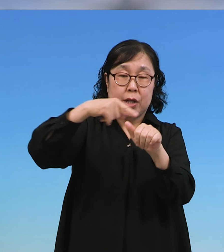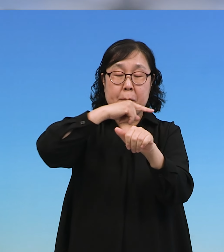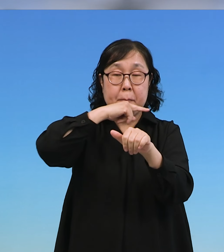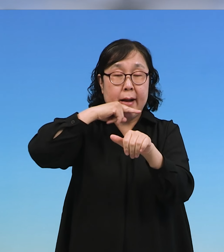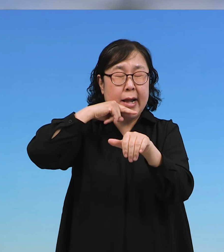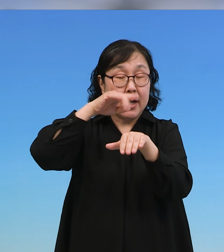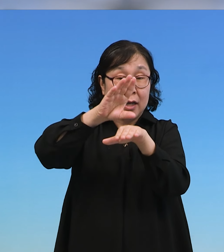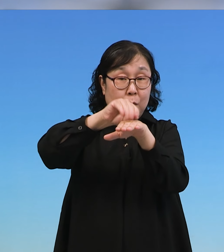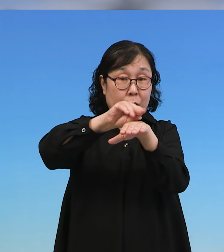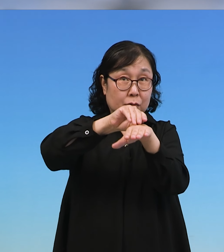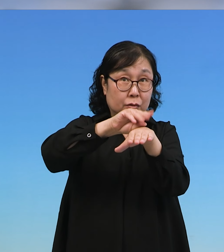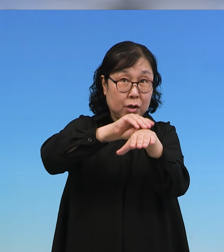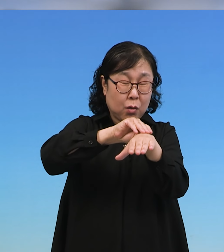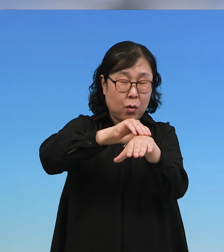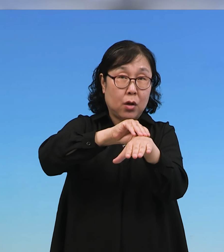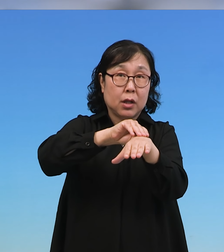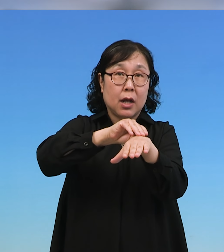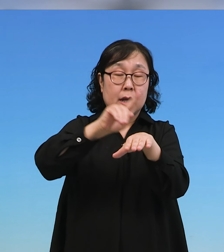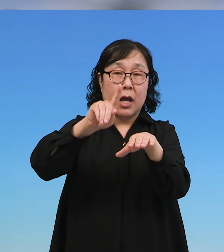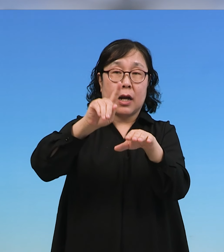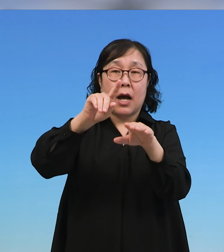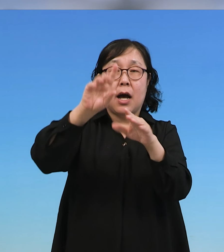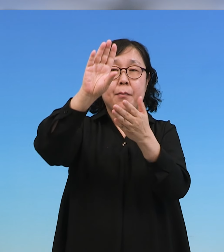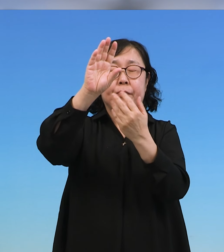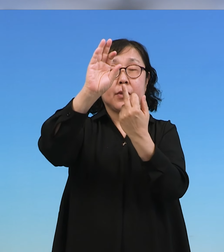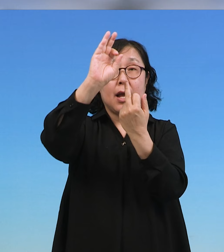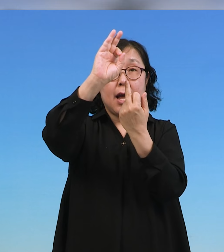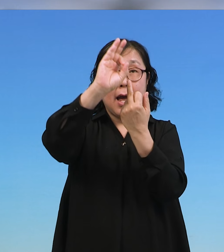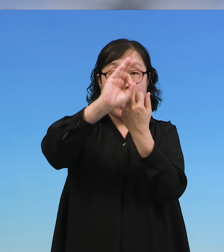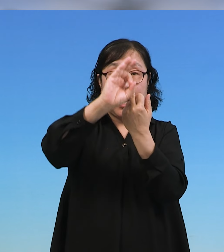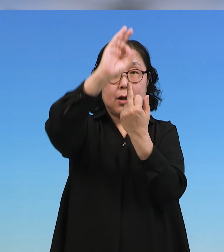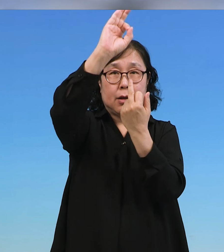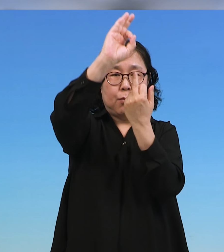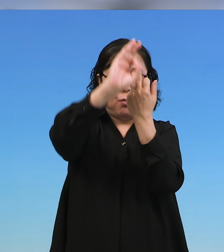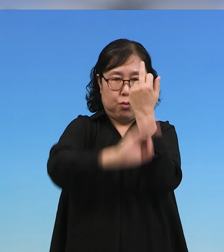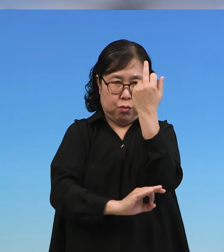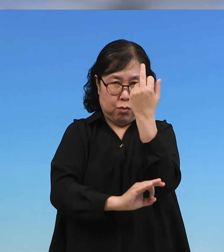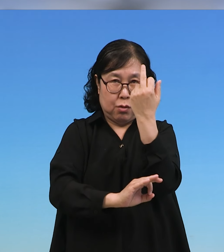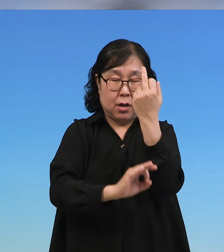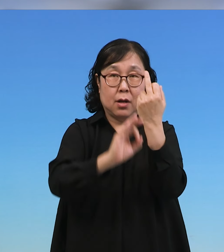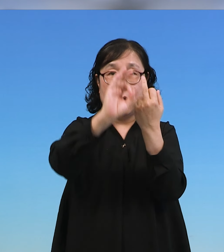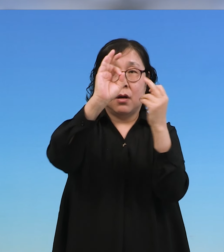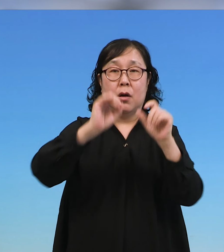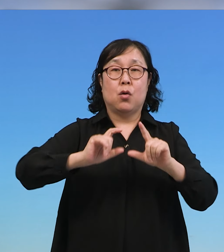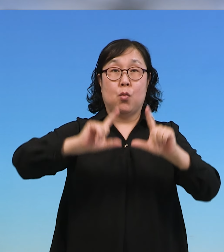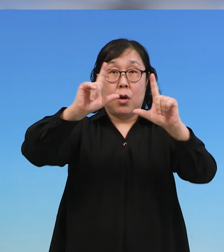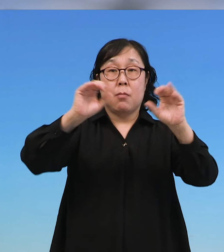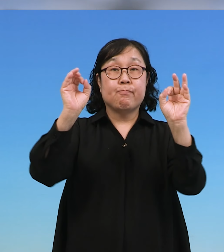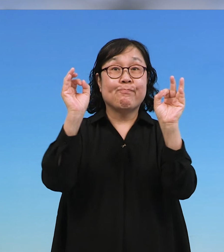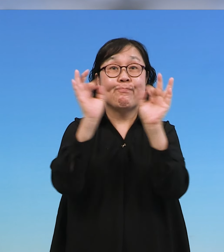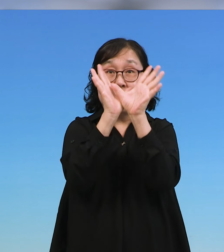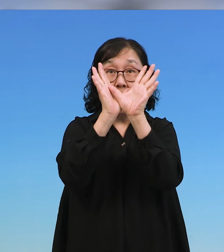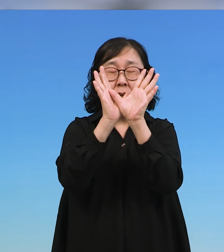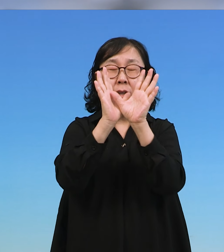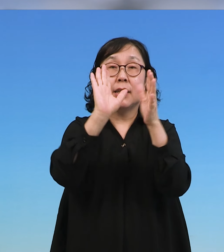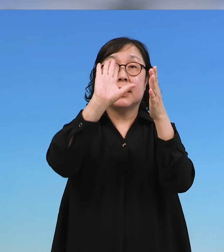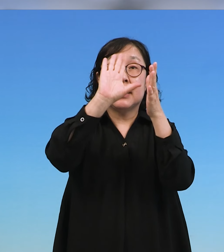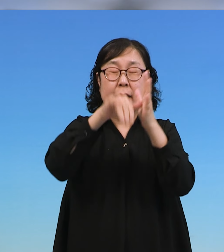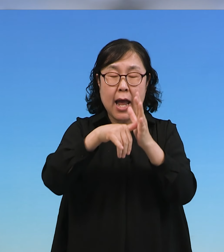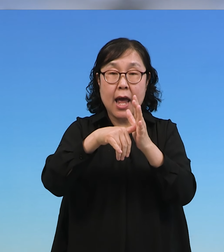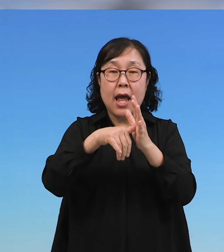물들이더니 그날 제가 발견한 것은요, 해가 이제 산 너머로 완전히 사라져 버렸습니다. 해가 보이지